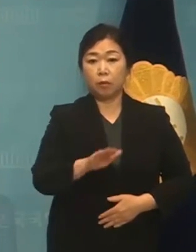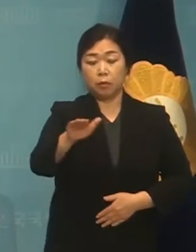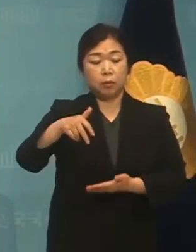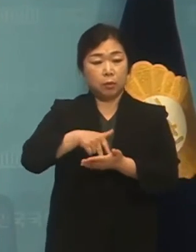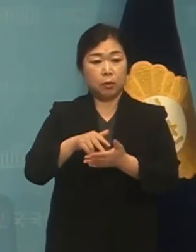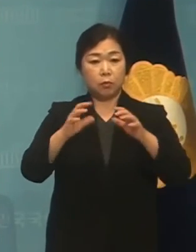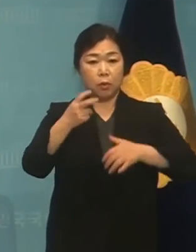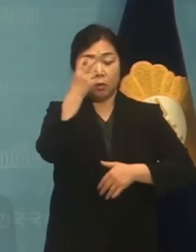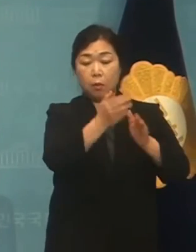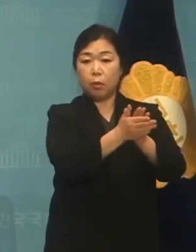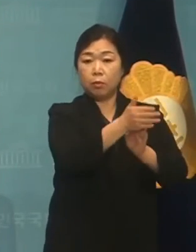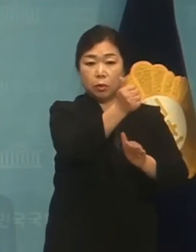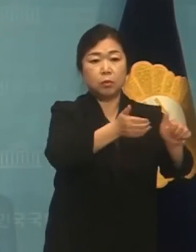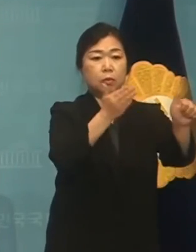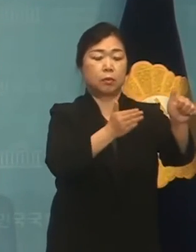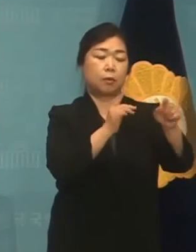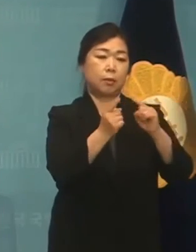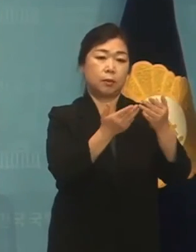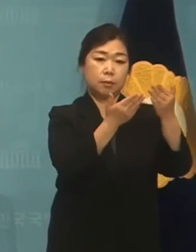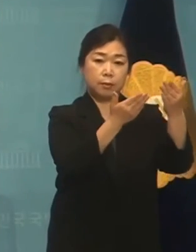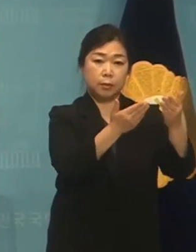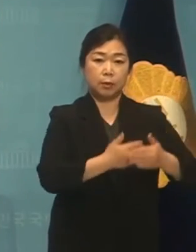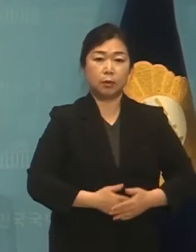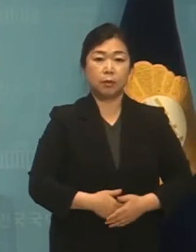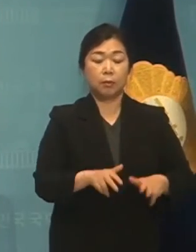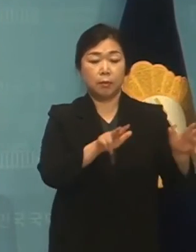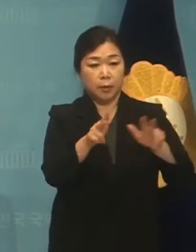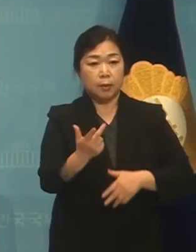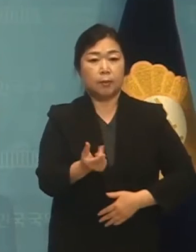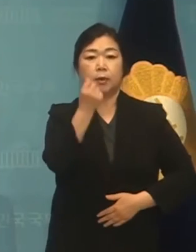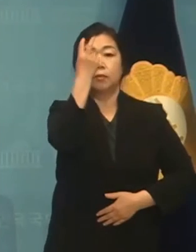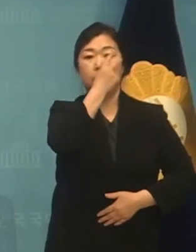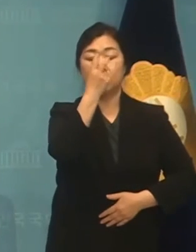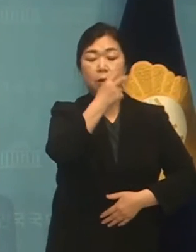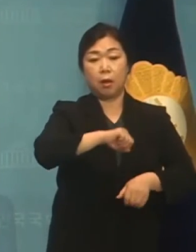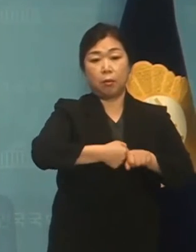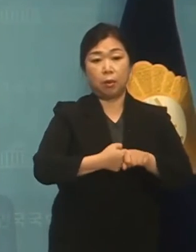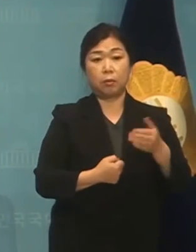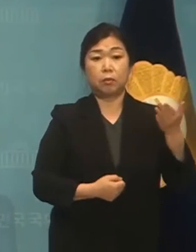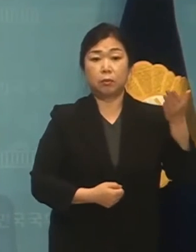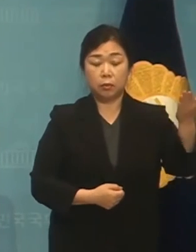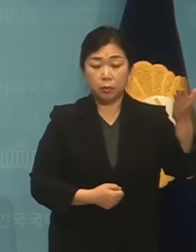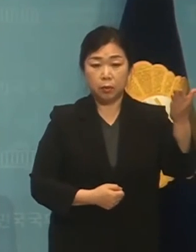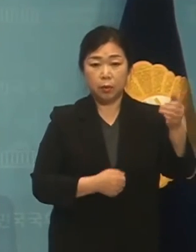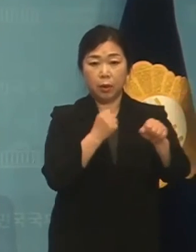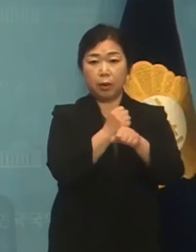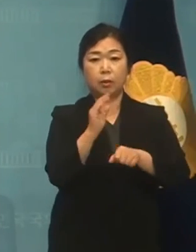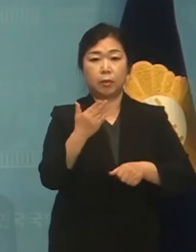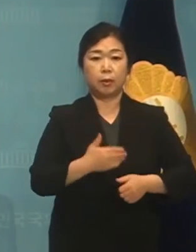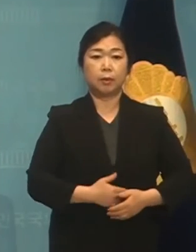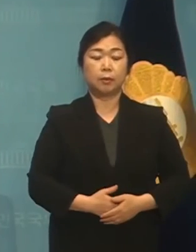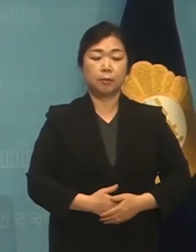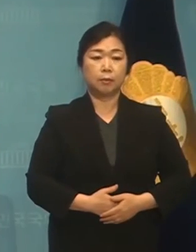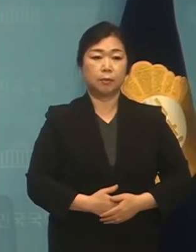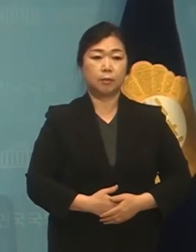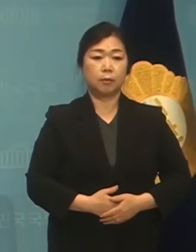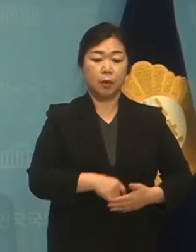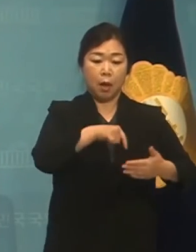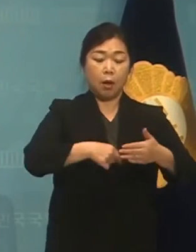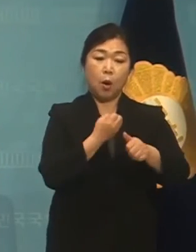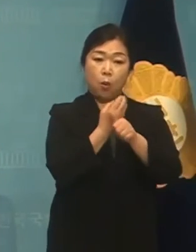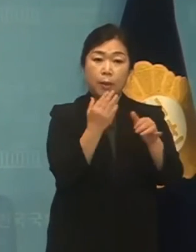우리는 국가수사본부에 요청드립니다. 신속한 수사와 처벌이 이루어져야 합니다.